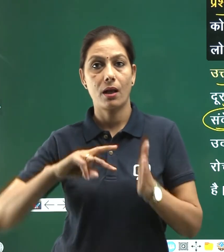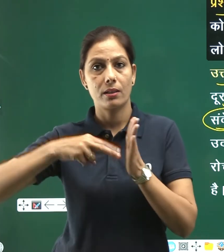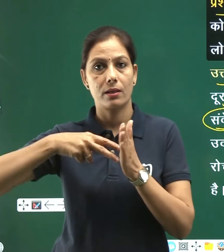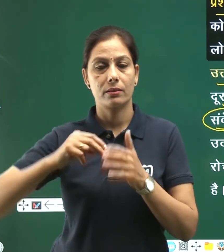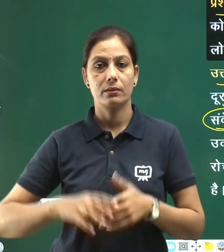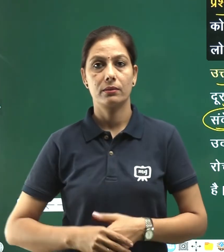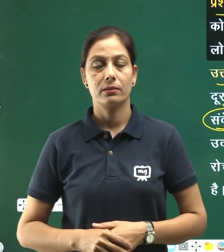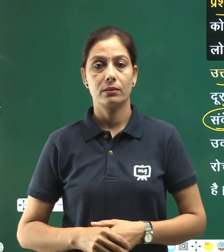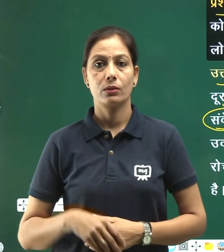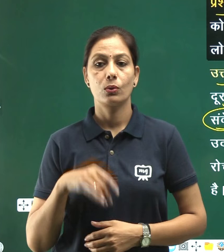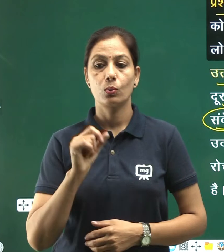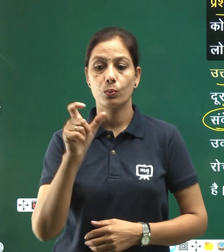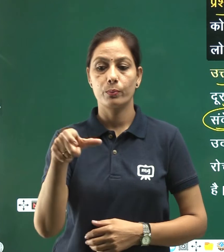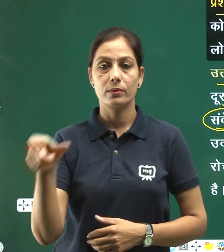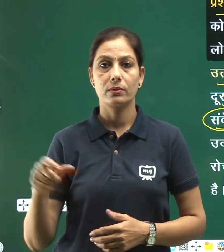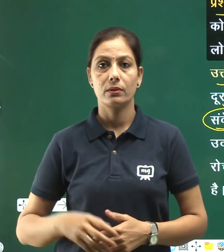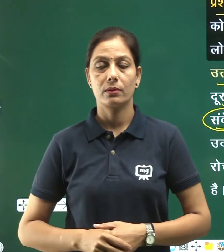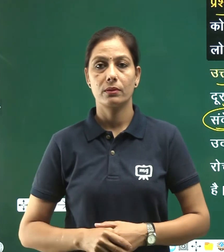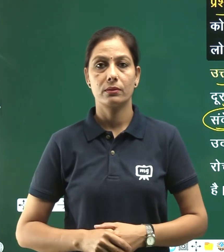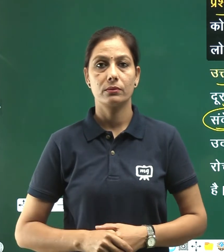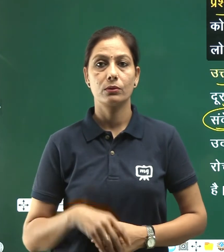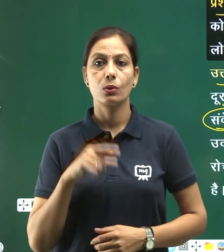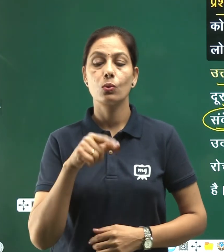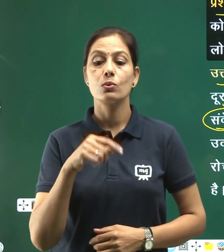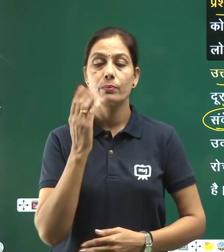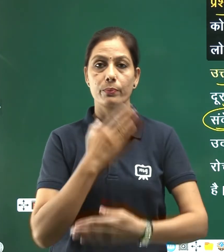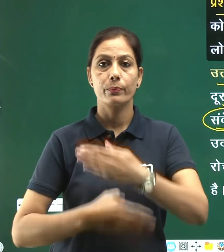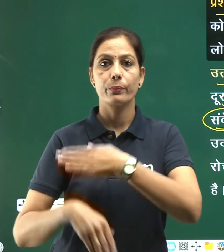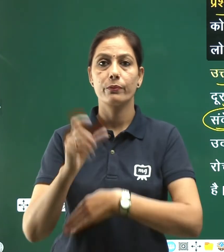अर्थात उन्हें उस अपाहिज व्यक्ति की